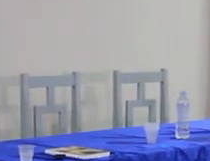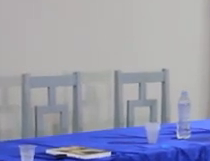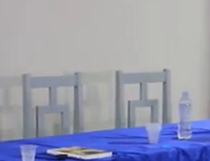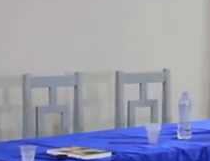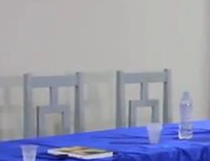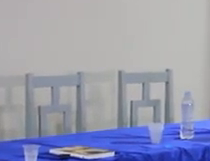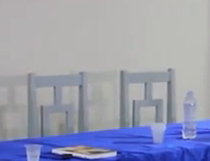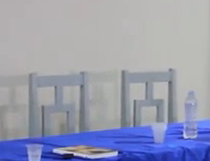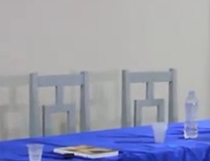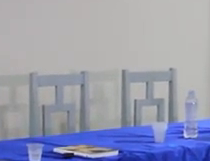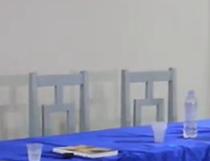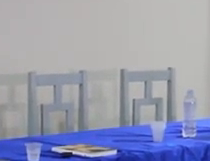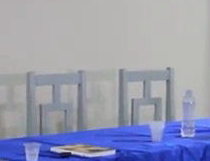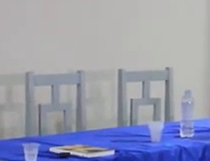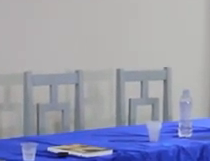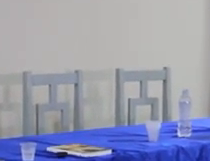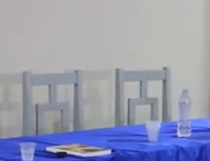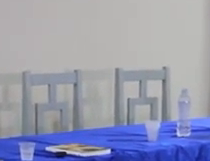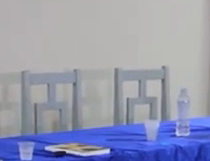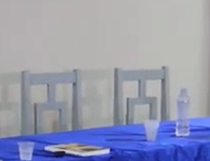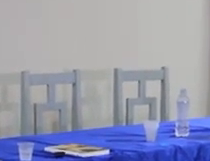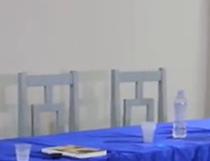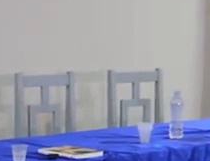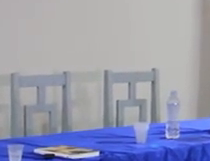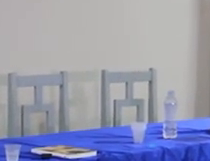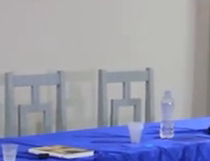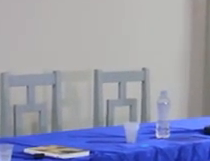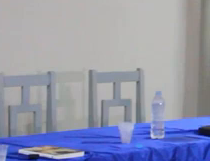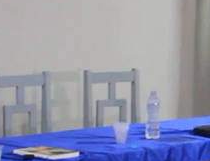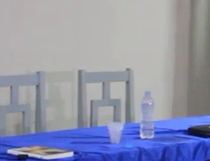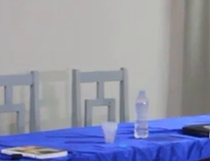tornar essa palestra como turismo,